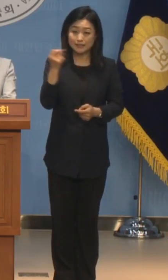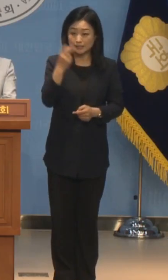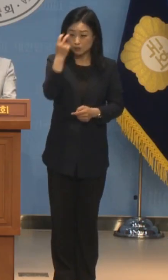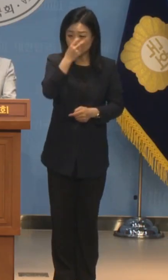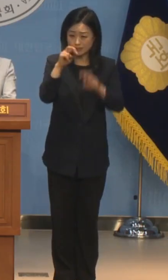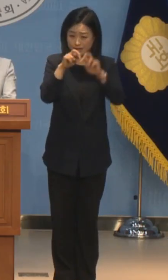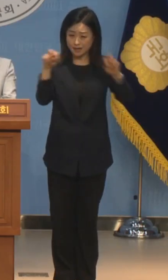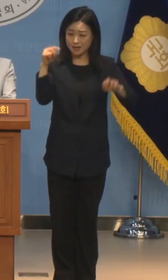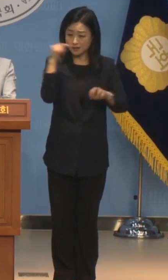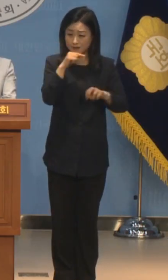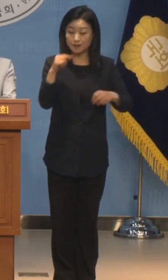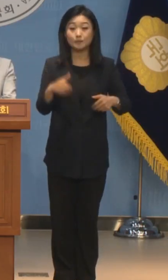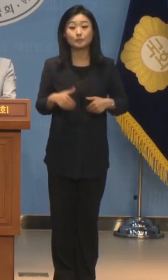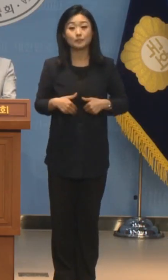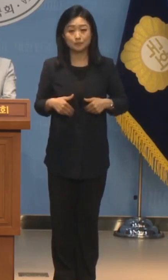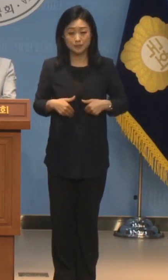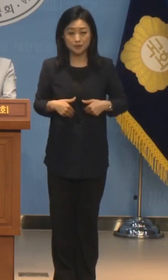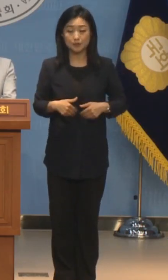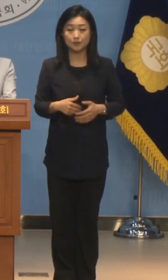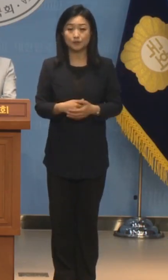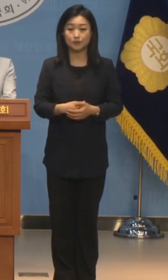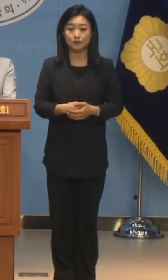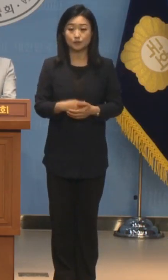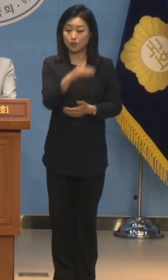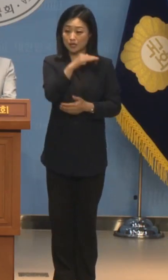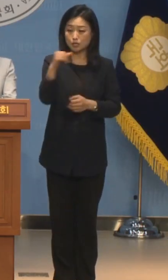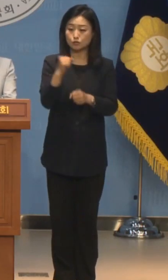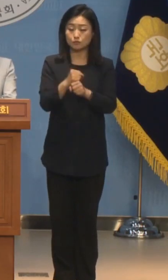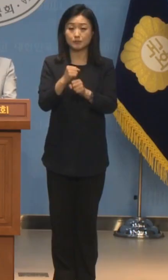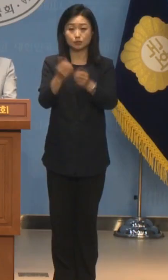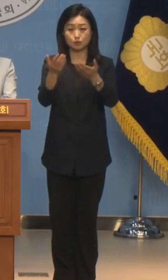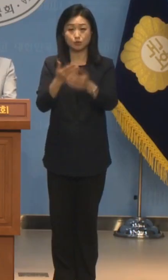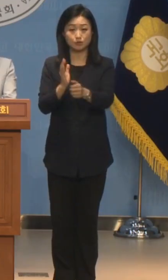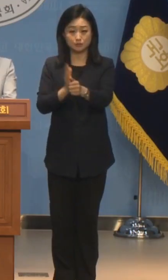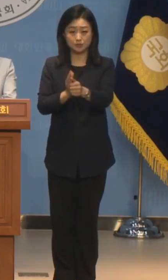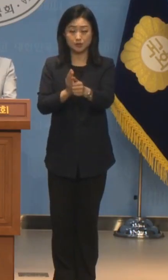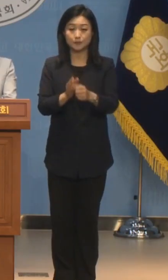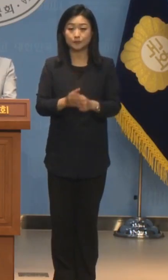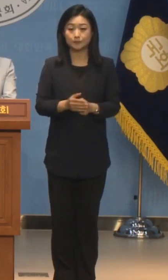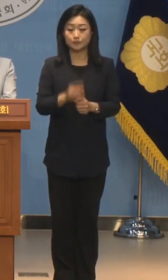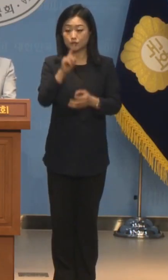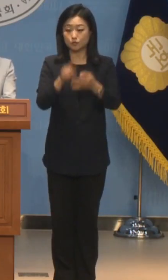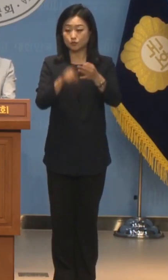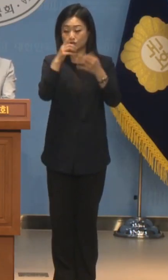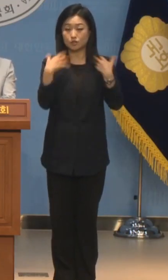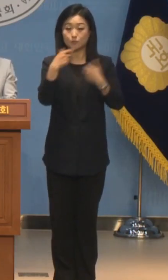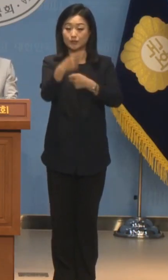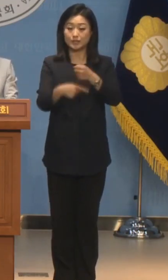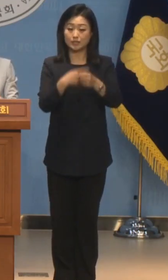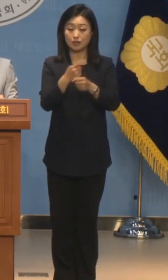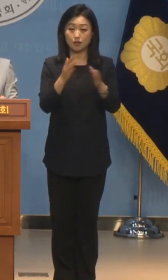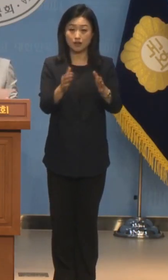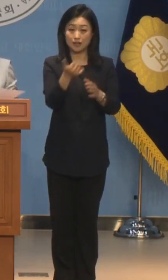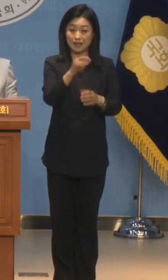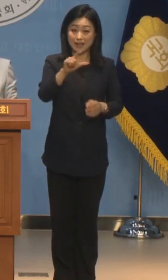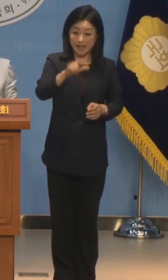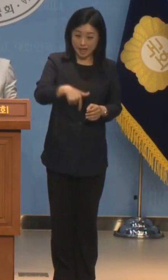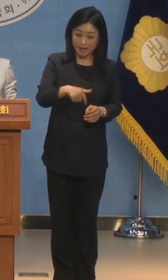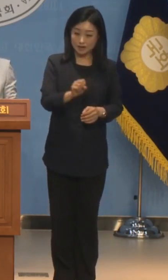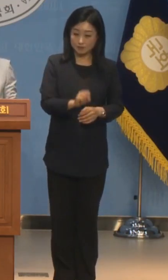것이 우선입니다 윤성열 정부는 지난 1년간 핵 오염수 방류는